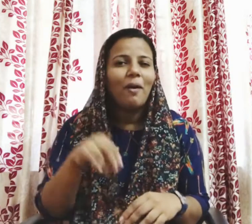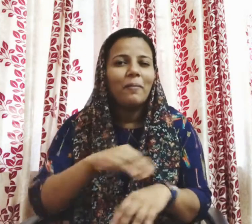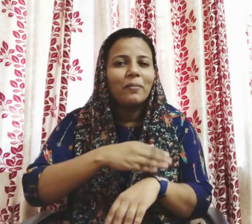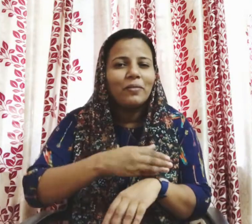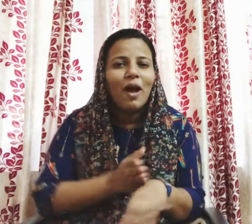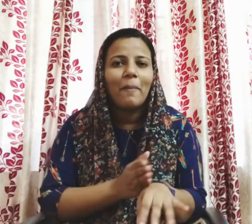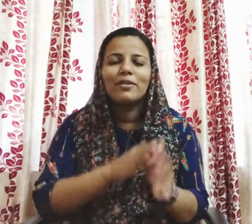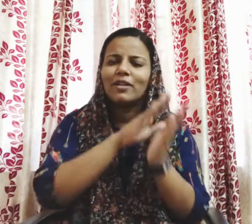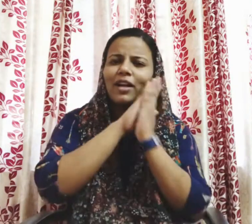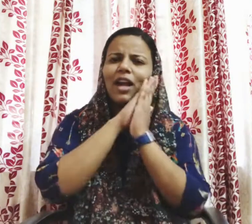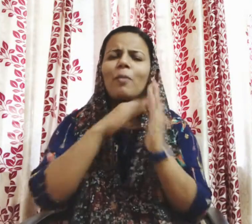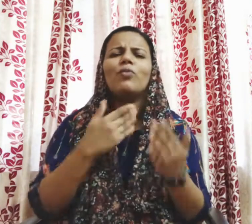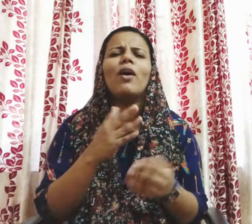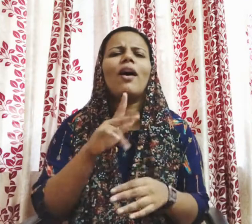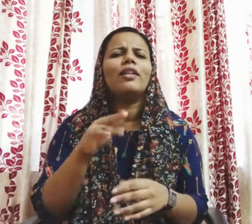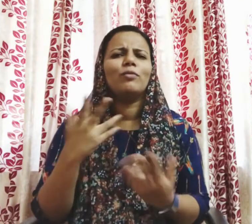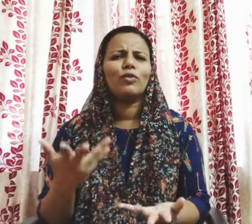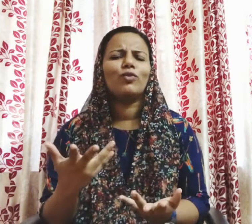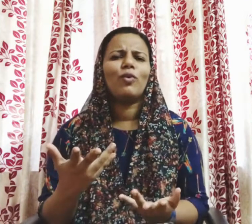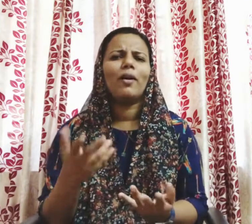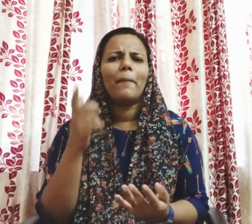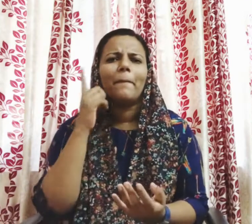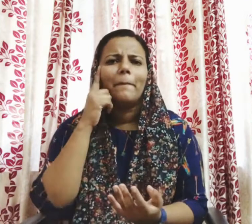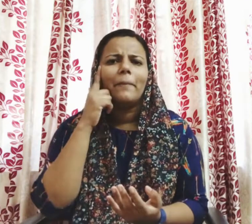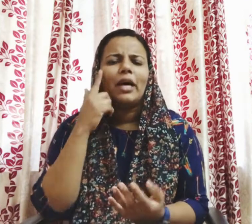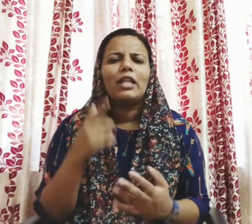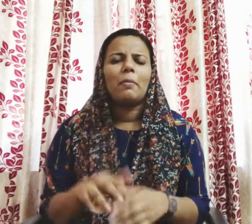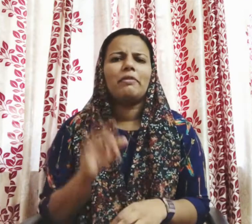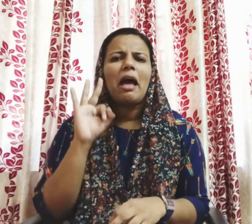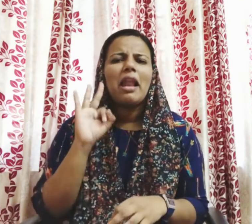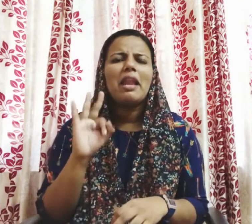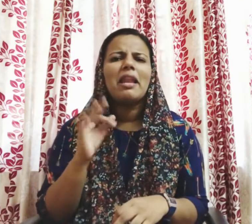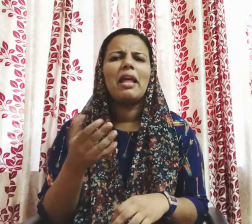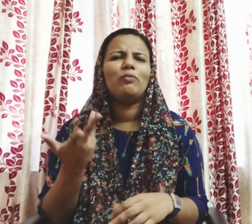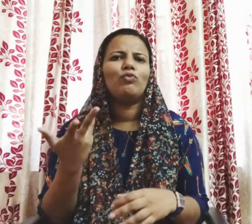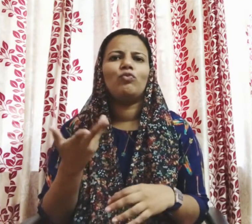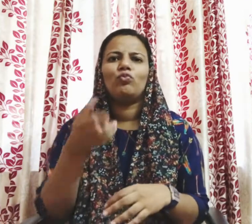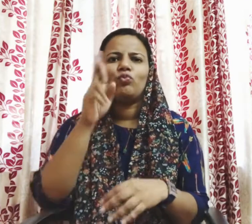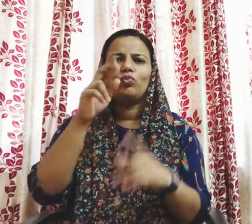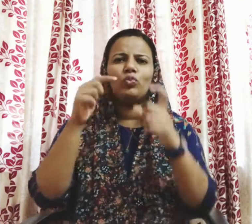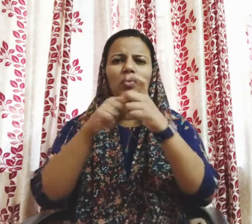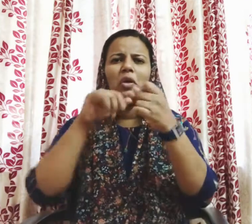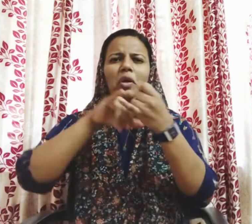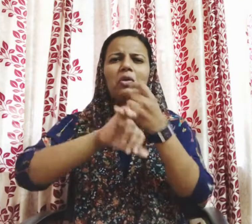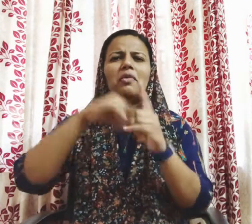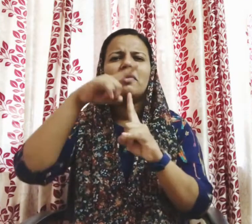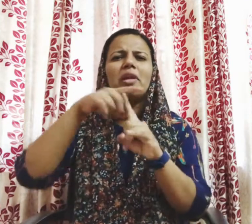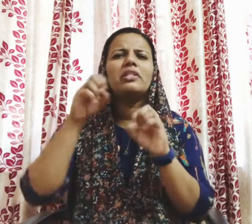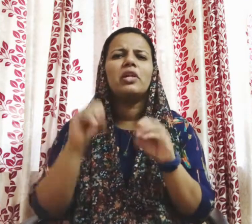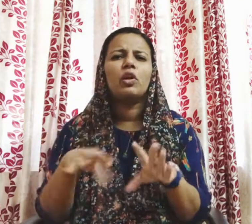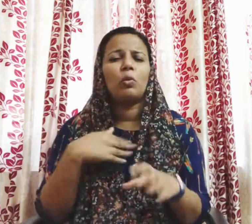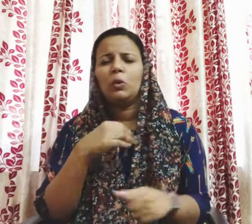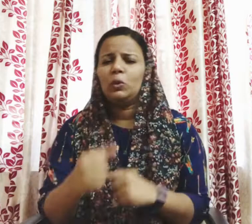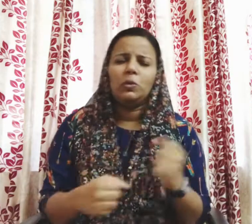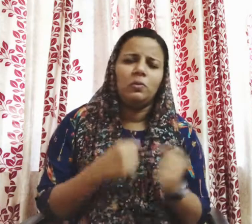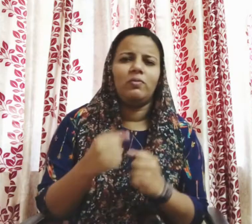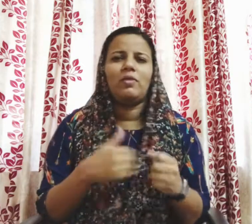നന്നേ താമസിച്ച് കിടപ്പാൻ പോകുന്നു. ഇതിൻ്റെ അർത്ഥം എന്തുവാ? വേണ്ടുന്ന റെസ്റ്റ് കിട്ടാതെ ഓടിക്കൊണ്ടിരിക്കുന്ന അനുഭവമാണ് ഈ